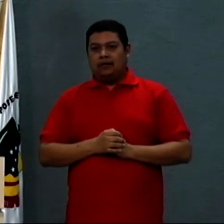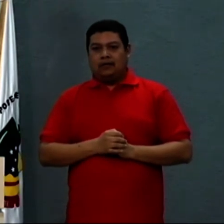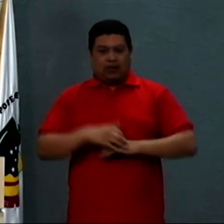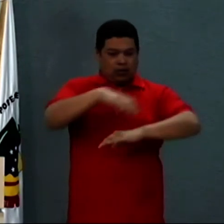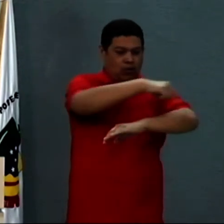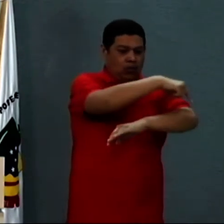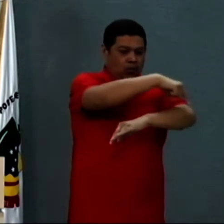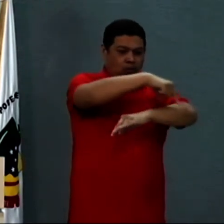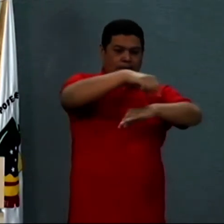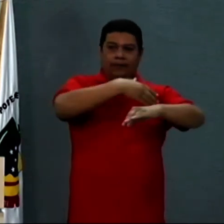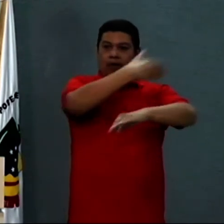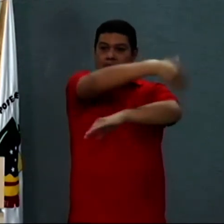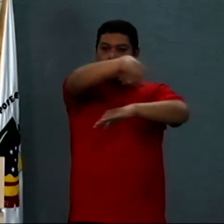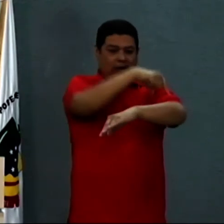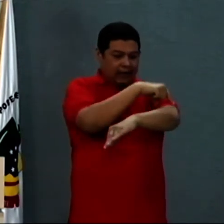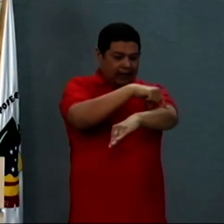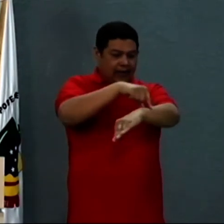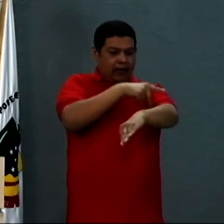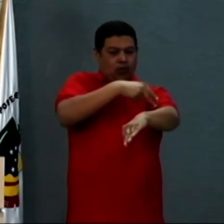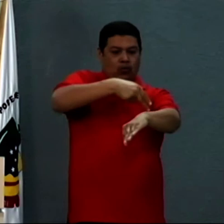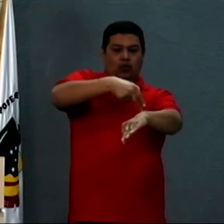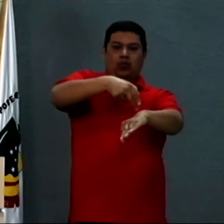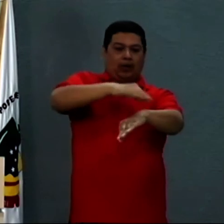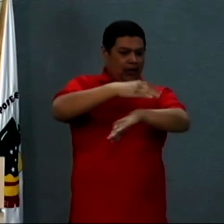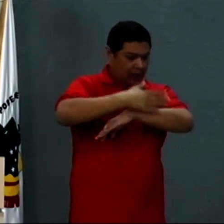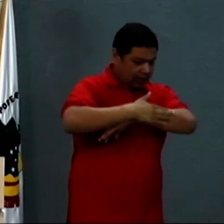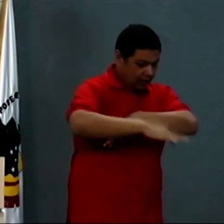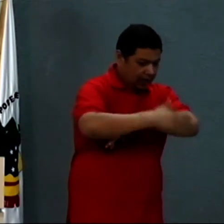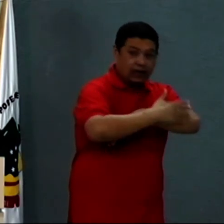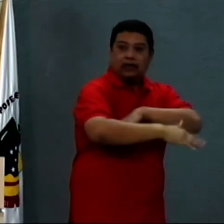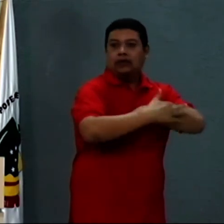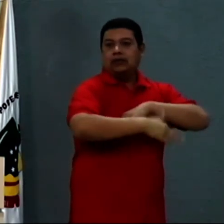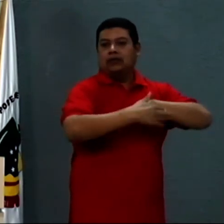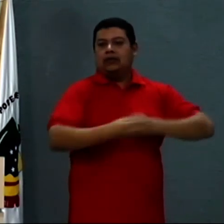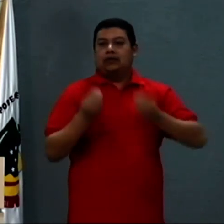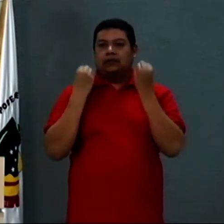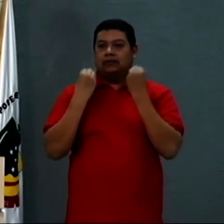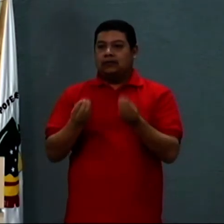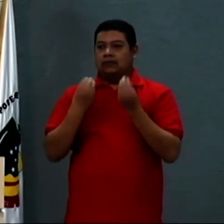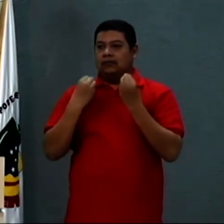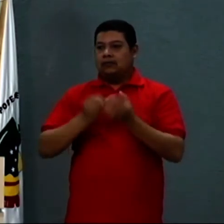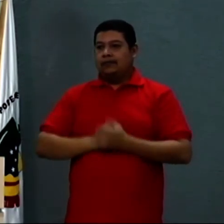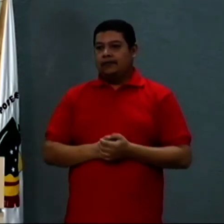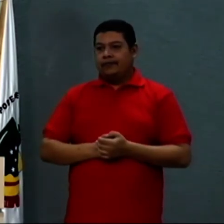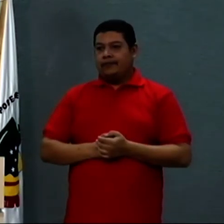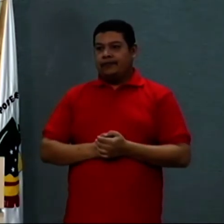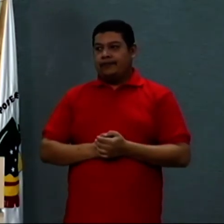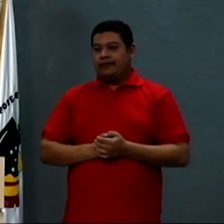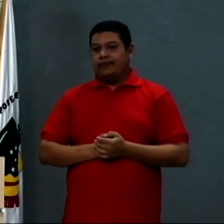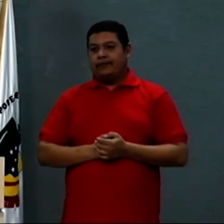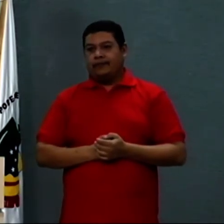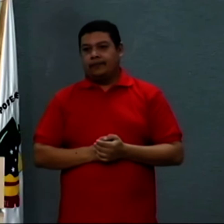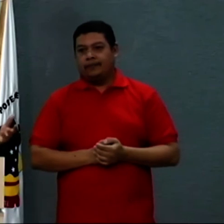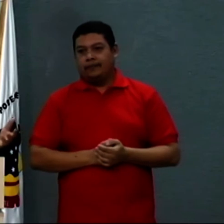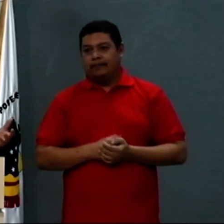soltando a calçada. Na verdade, eu não peguei nem a calçada, eu peguei uma travessãozinha ali e peguei no meu próprio pé no